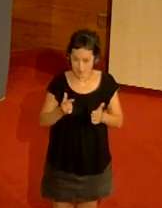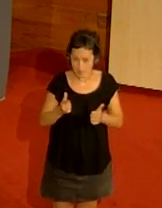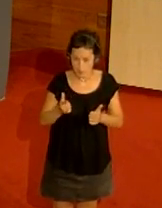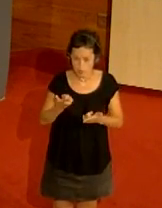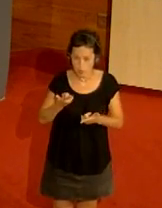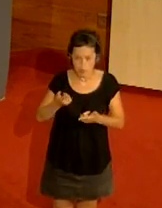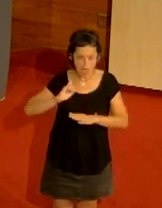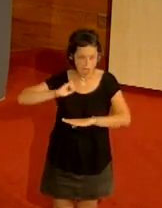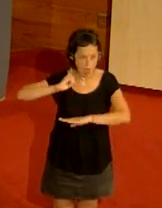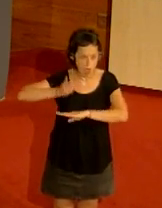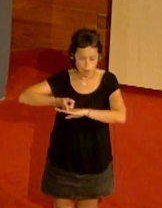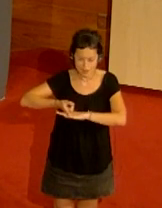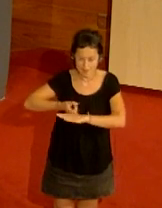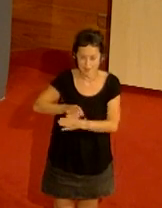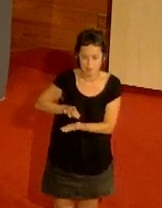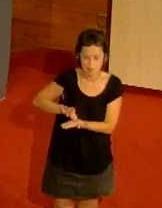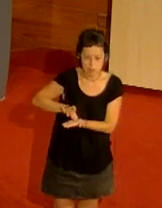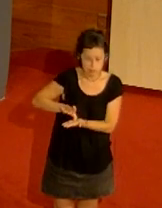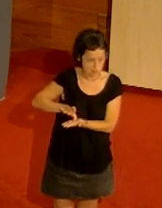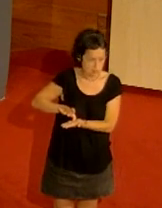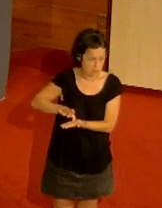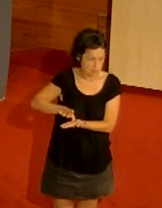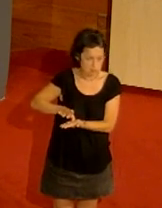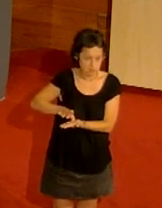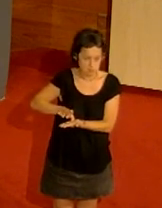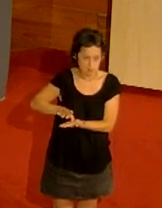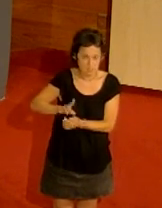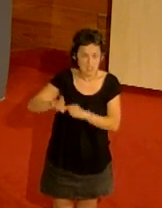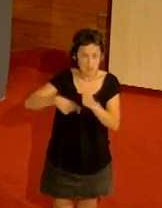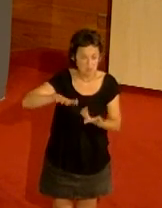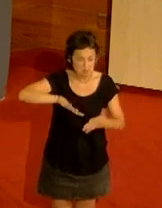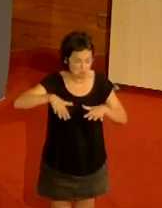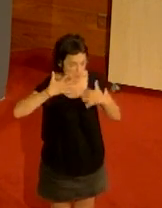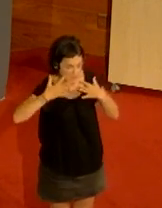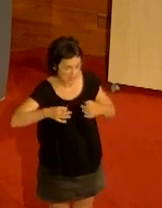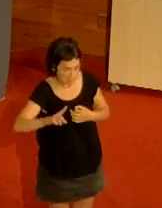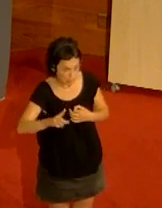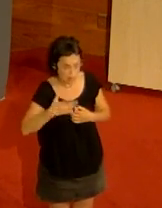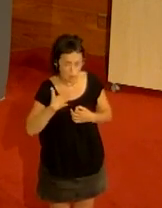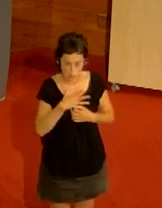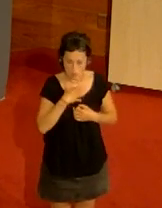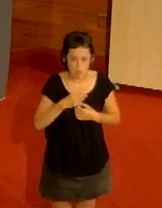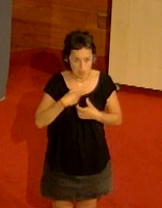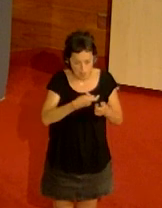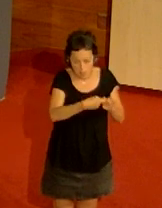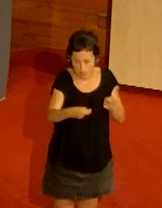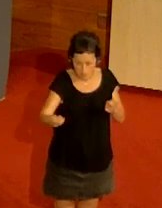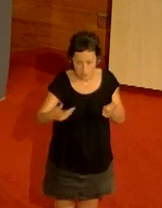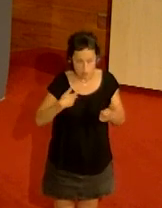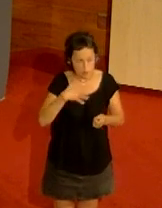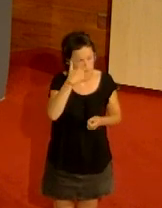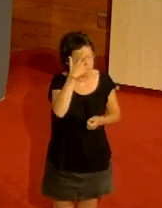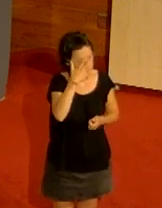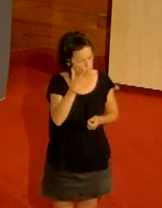técnicamente, que no se efectúa muchas veces luego. Y mucha gente recibe ese papel. Me acuerdo... ¿De dónde